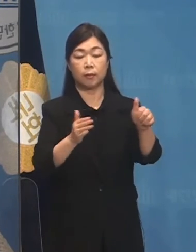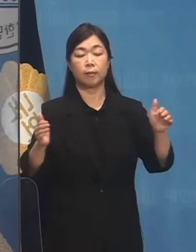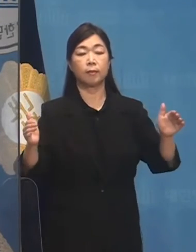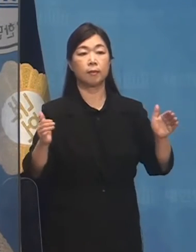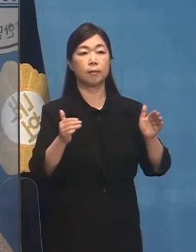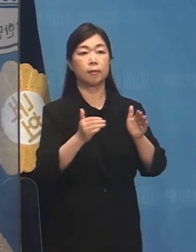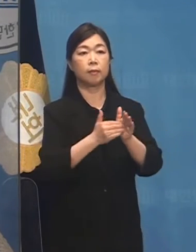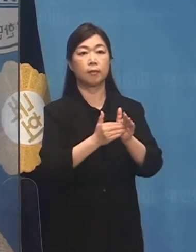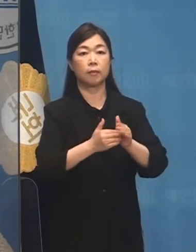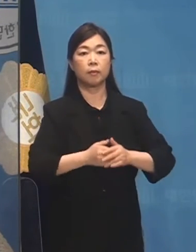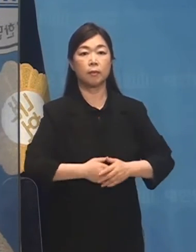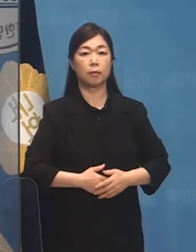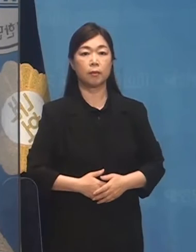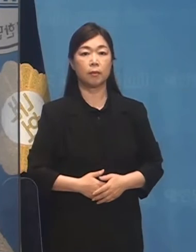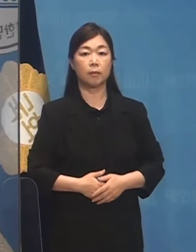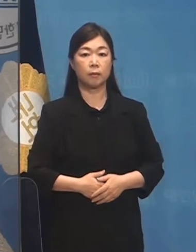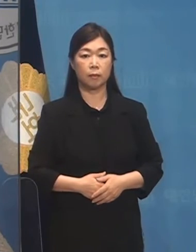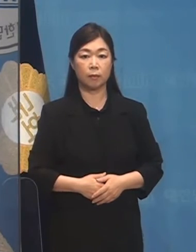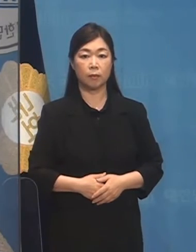이상입니다.